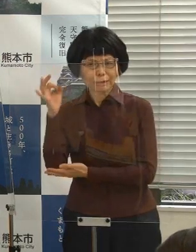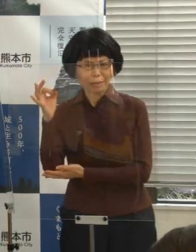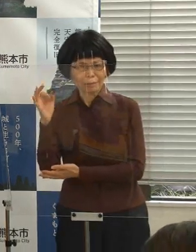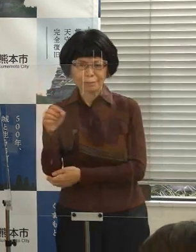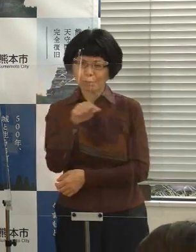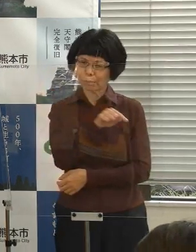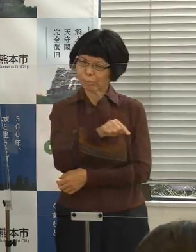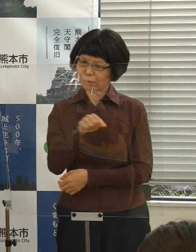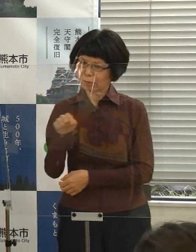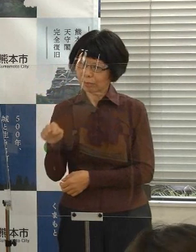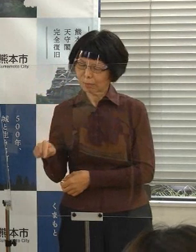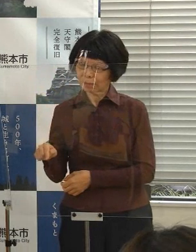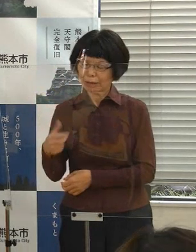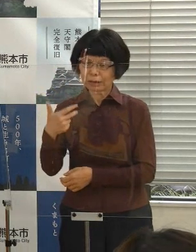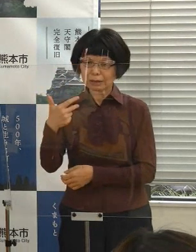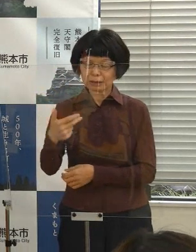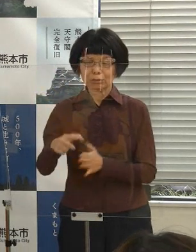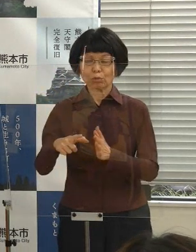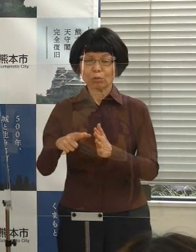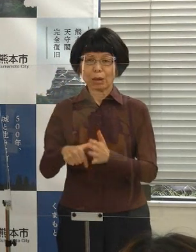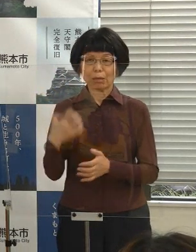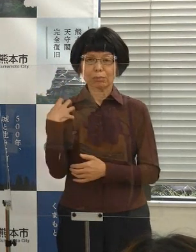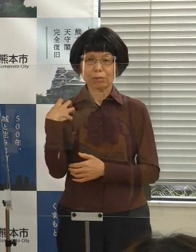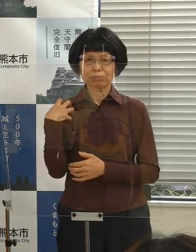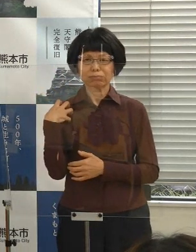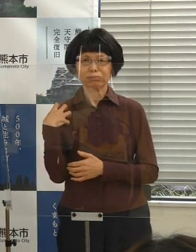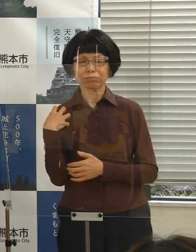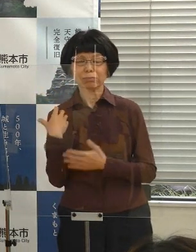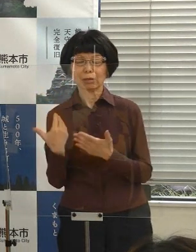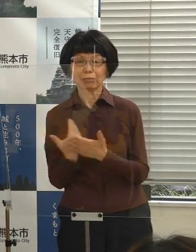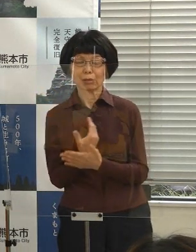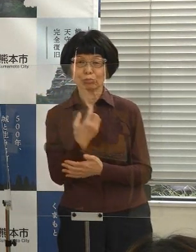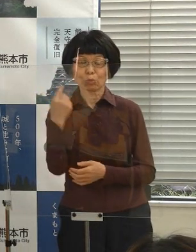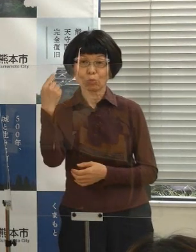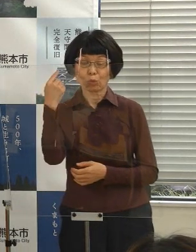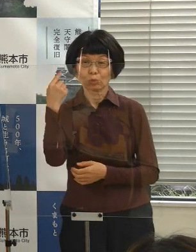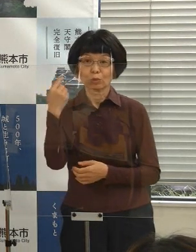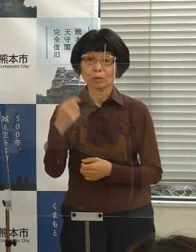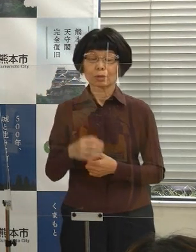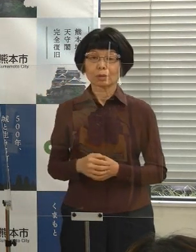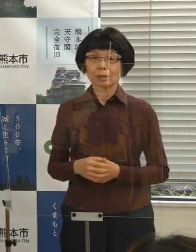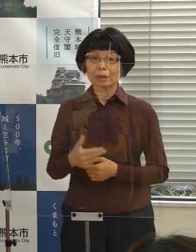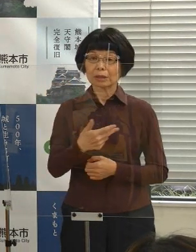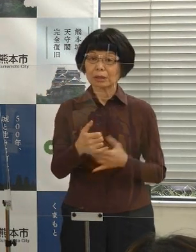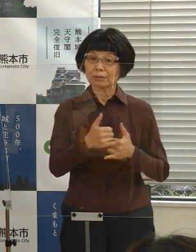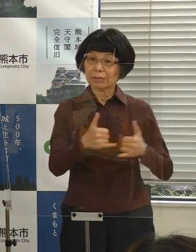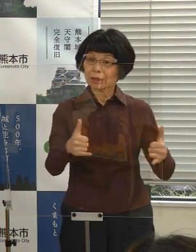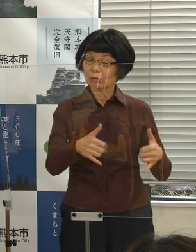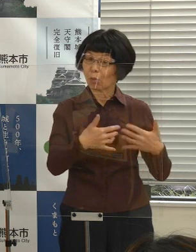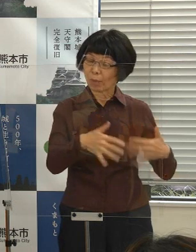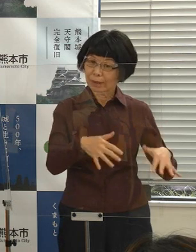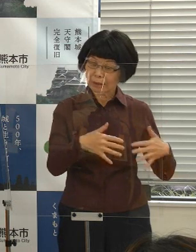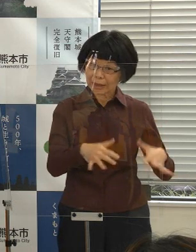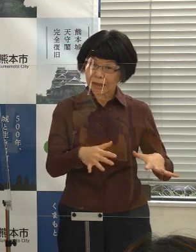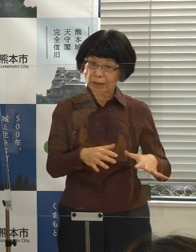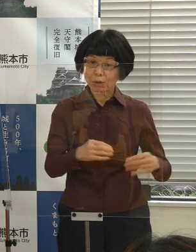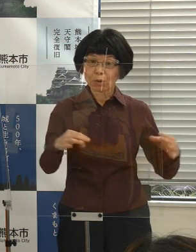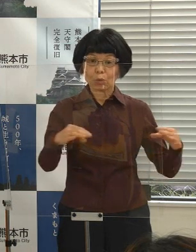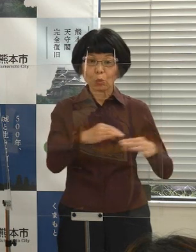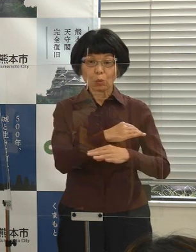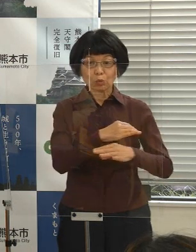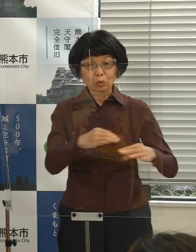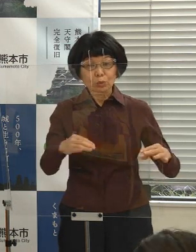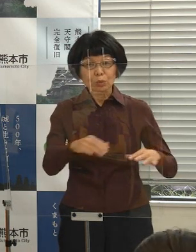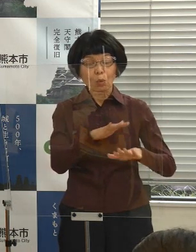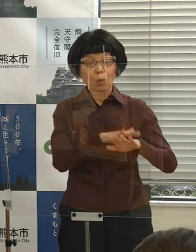こう負担としても大きくなっているところもあると思うんですが、そこはやはり市民の利便性、市民の足を守るというところでの